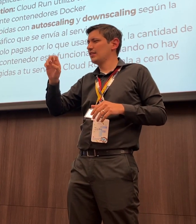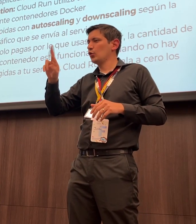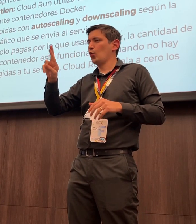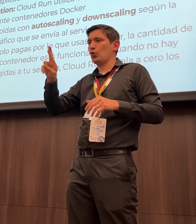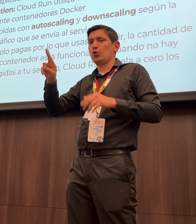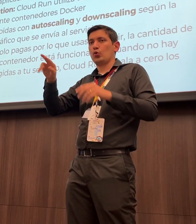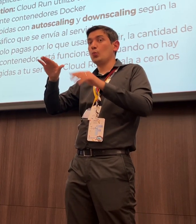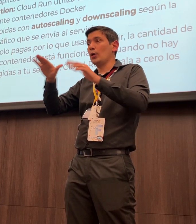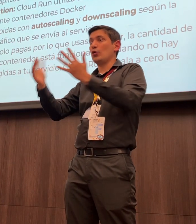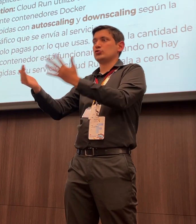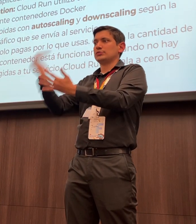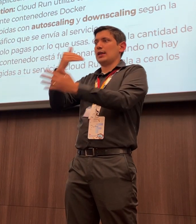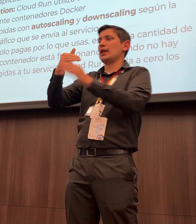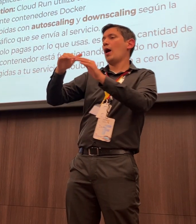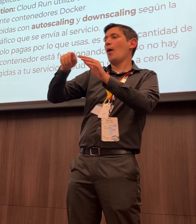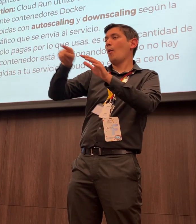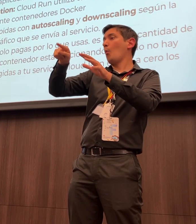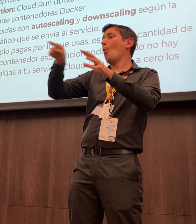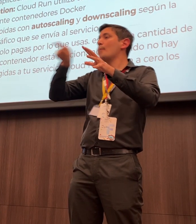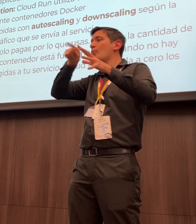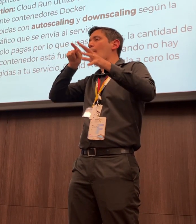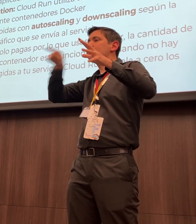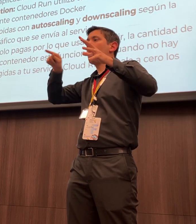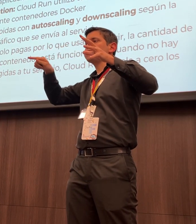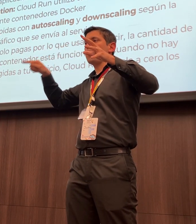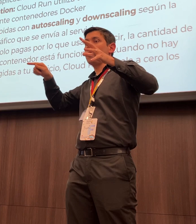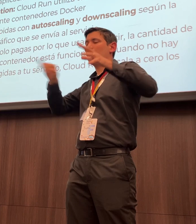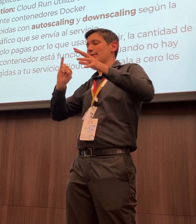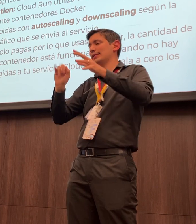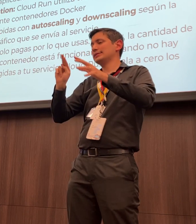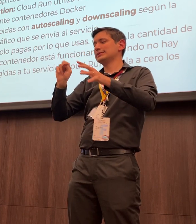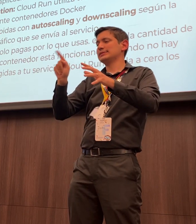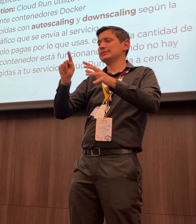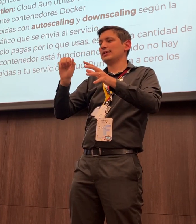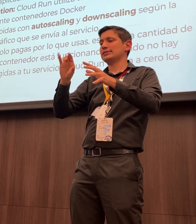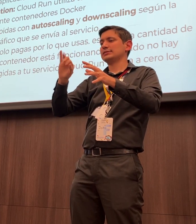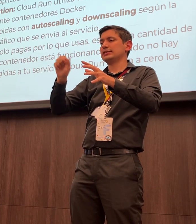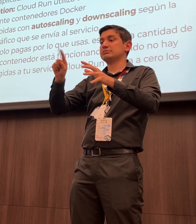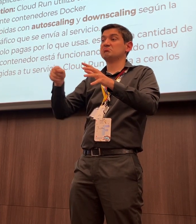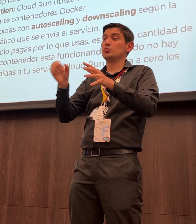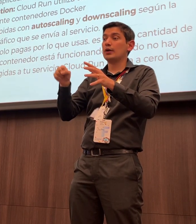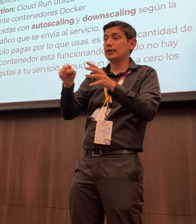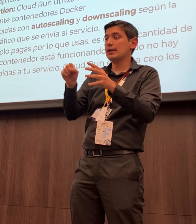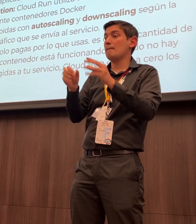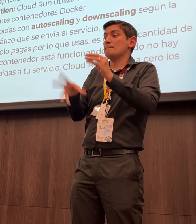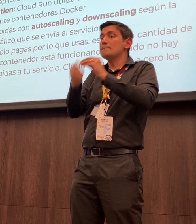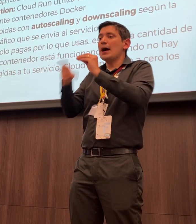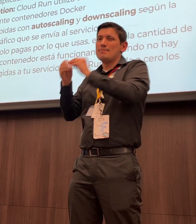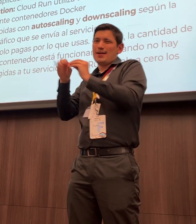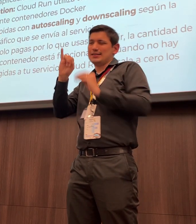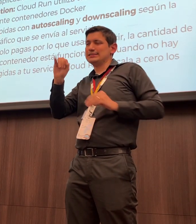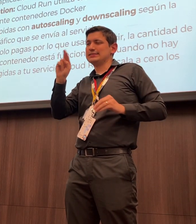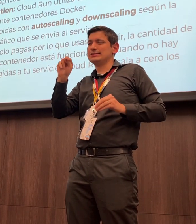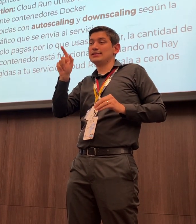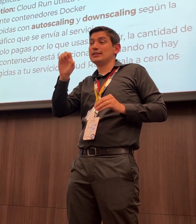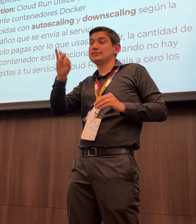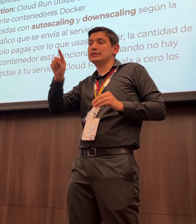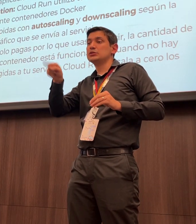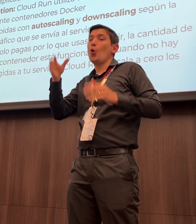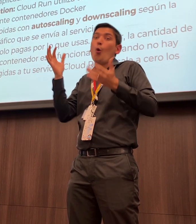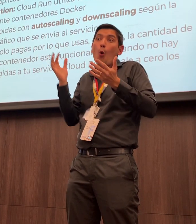horizontalmente, escalar horizontalmente nuestras instancias, ya sea agregando más instancias o sacando